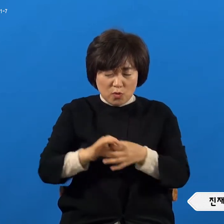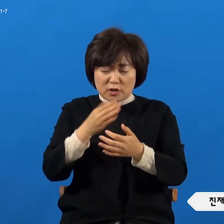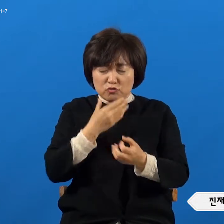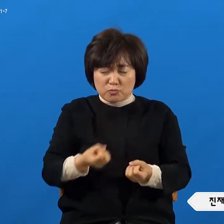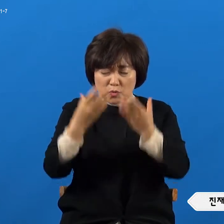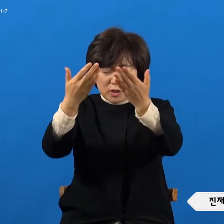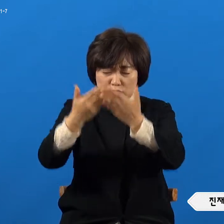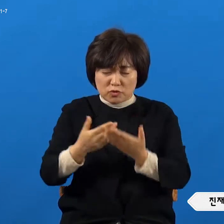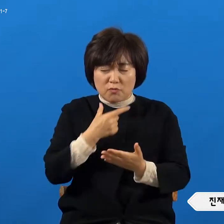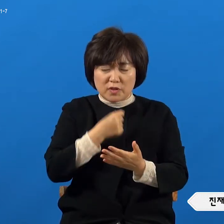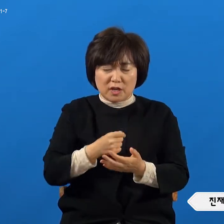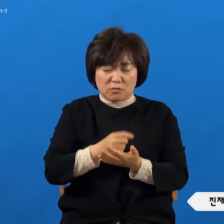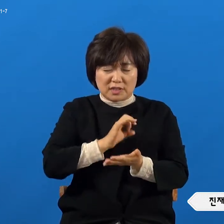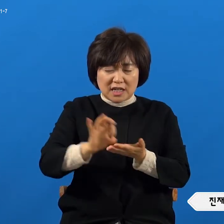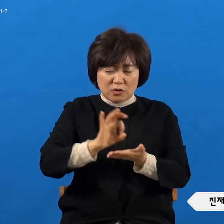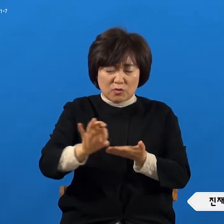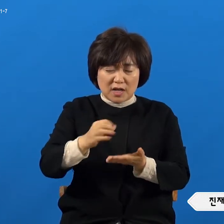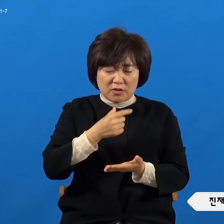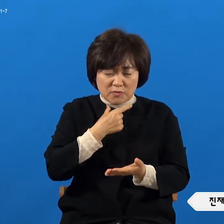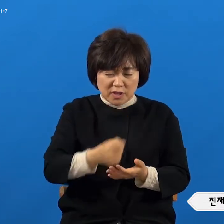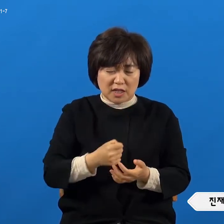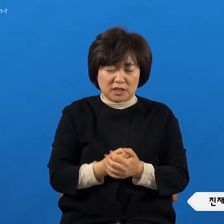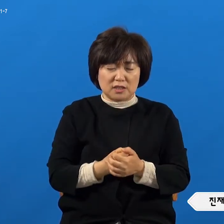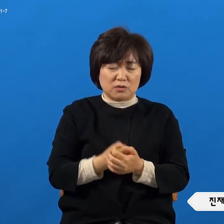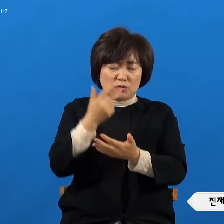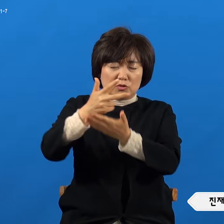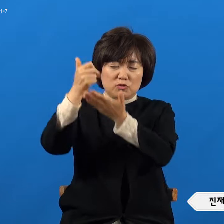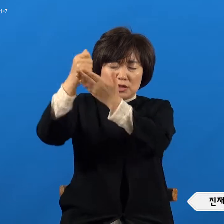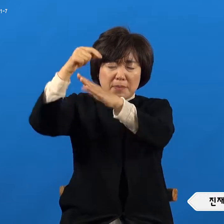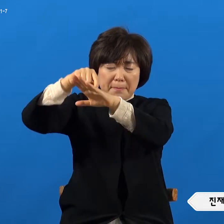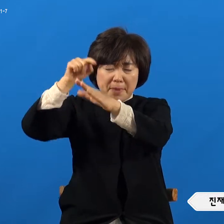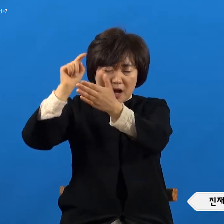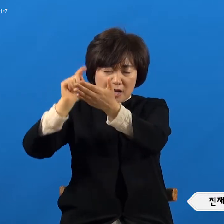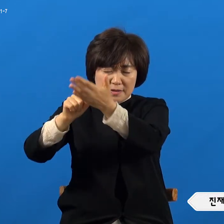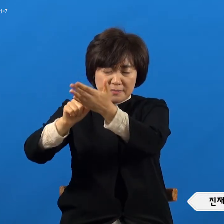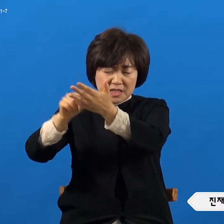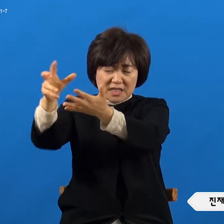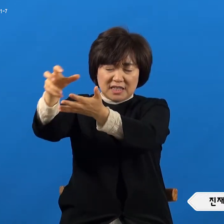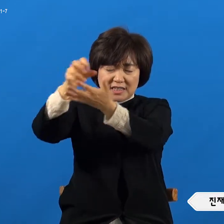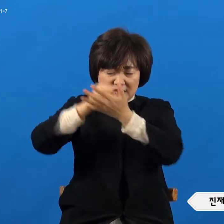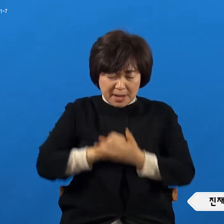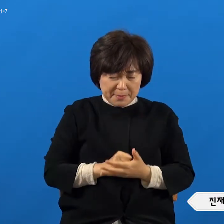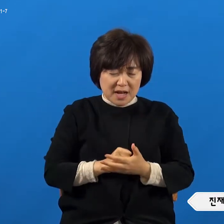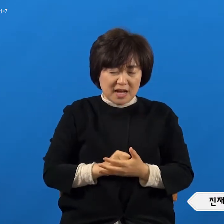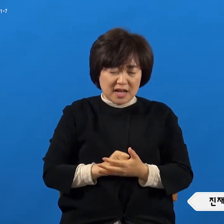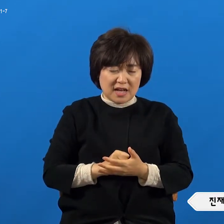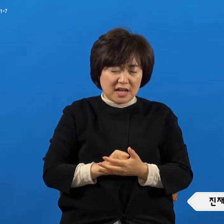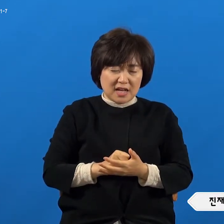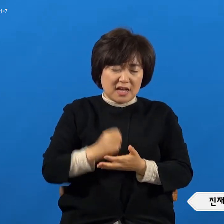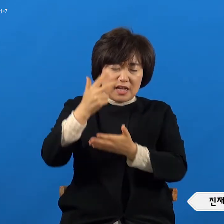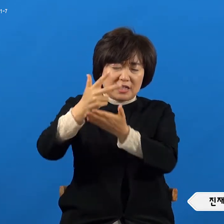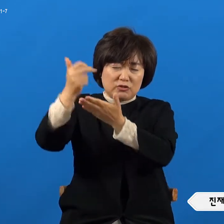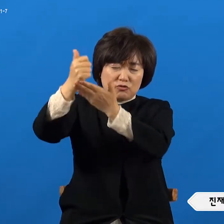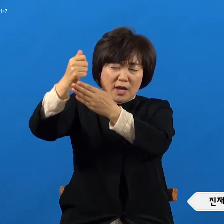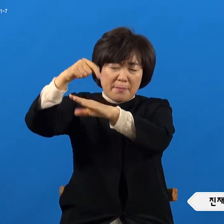원하시고 사용하기를 원하시고 주님의 마음을 우리 마음에 담아 우리의 마음이 주의 마음으로